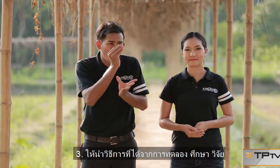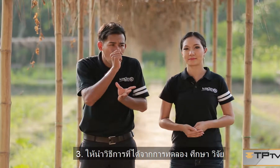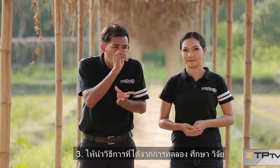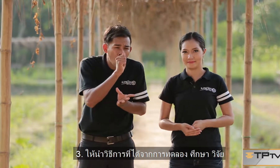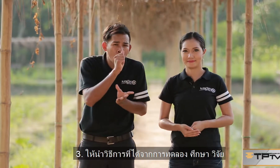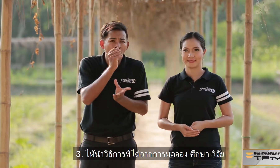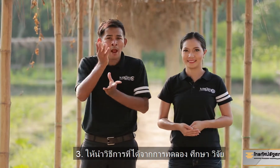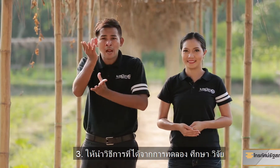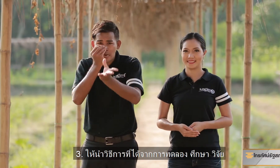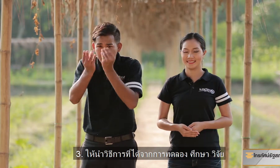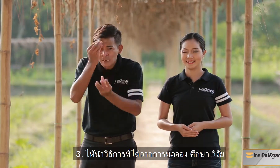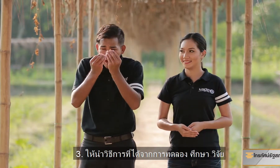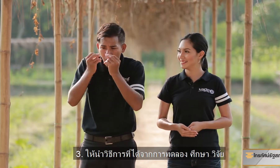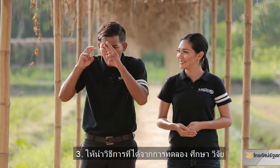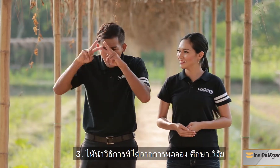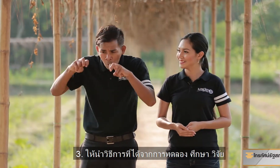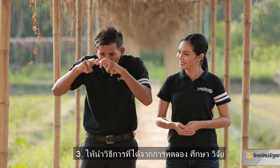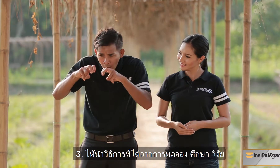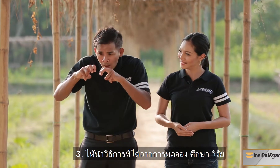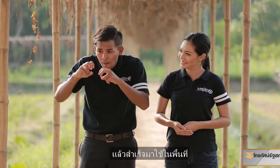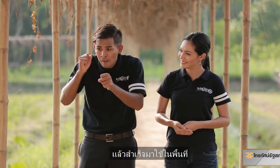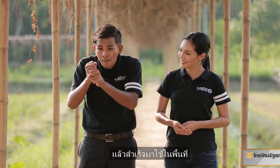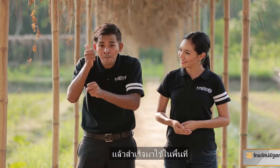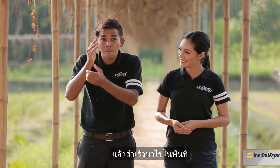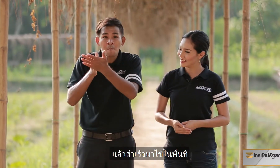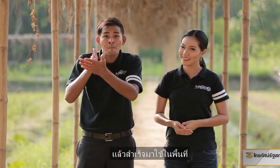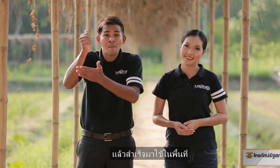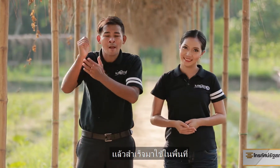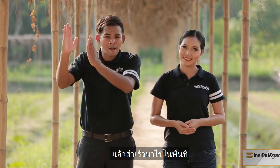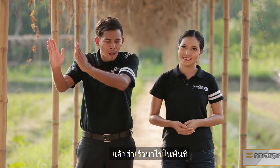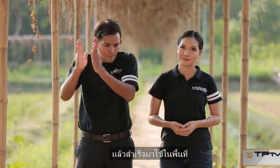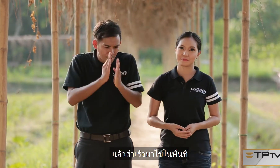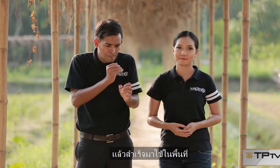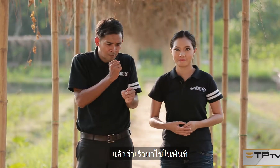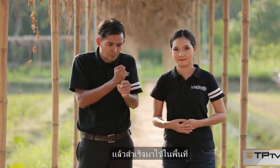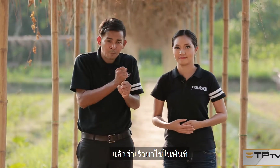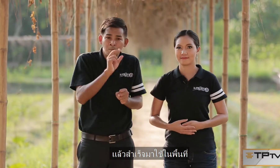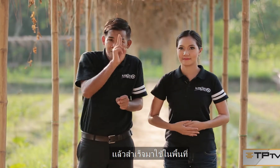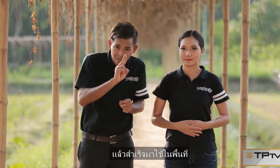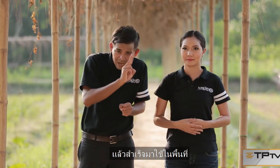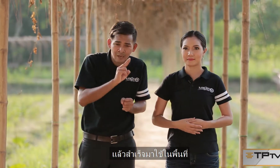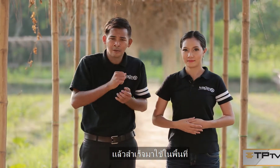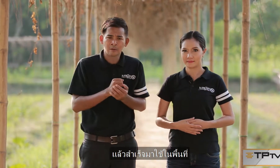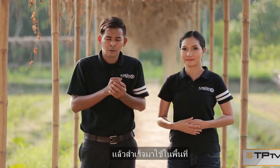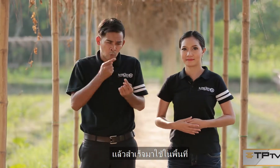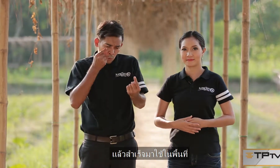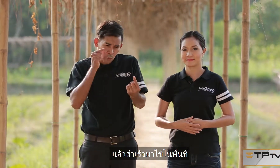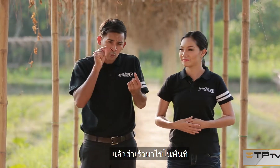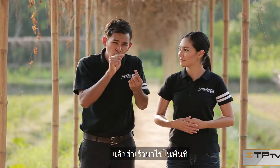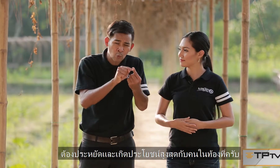องศึกษาวิจัยแล้วสำเร็จมาใช้ในพื้นที่ต้อง